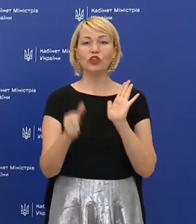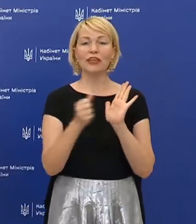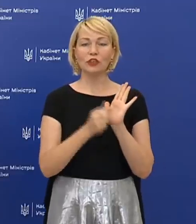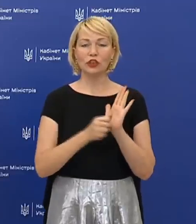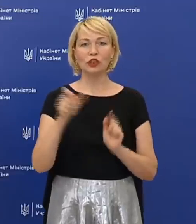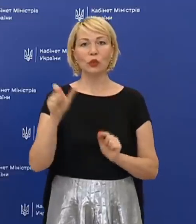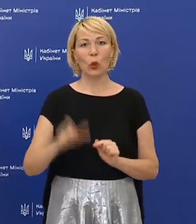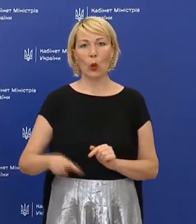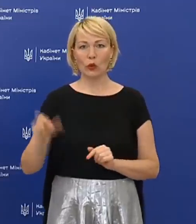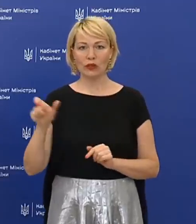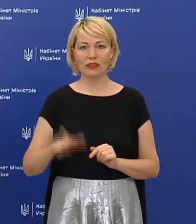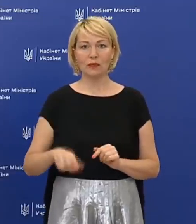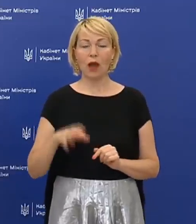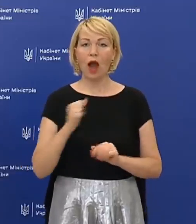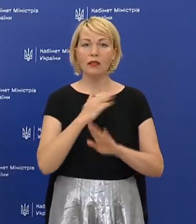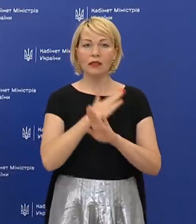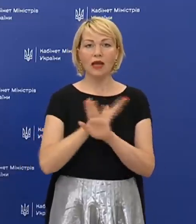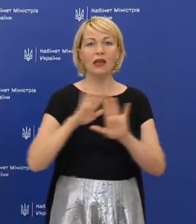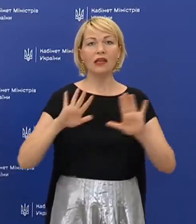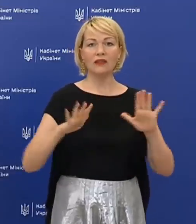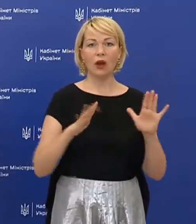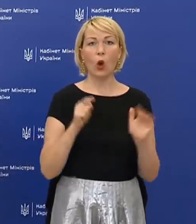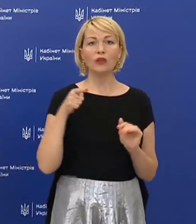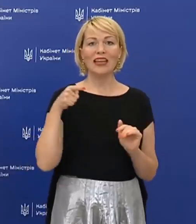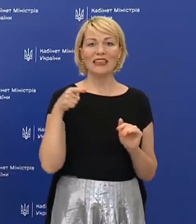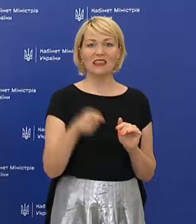21376 осіб, а летальних випадків